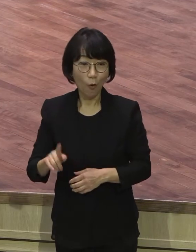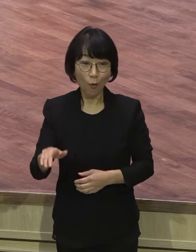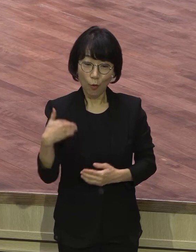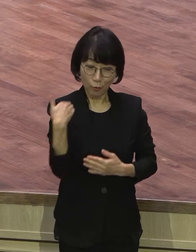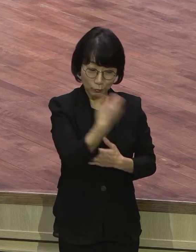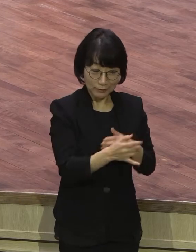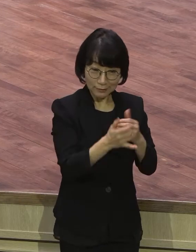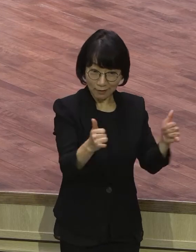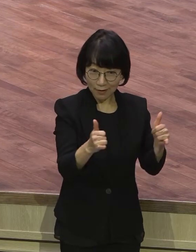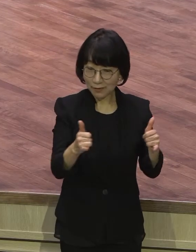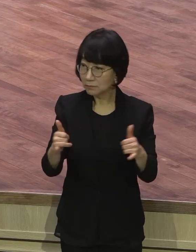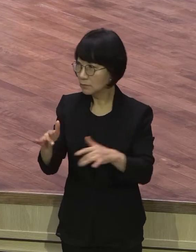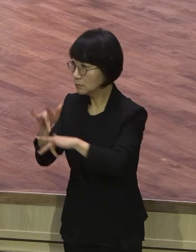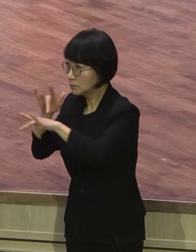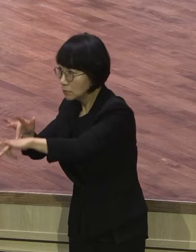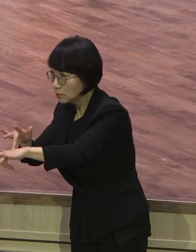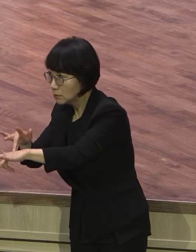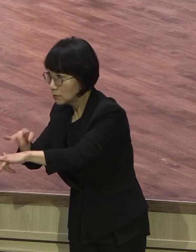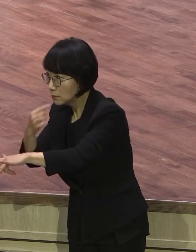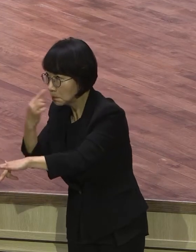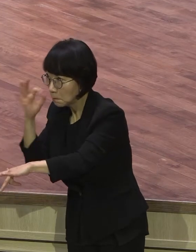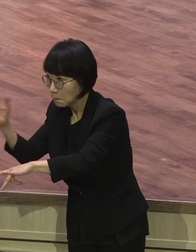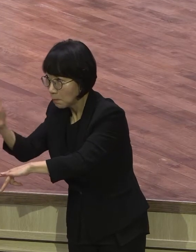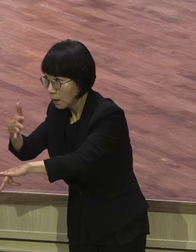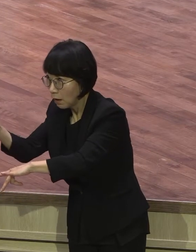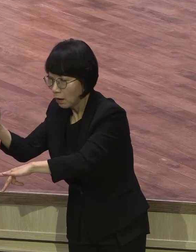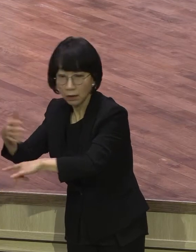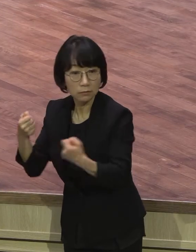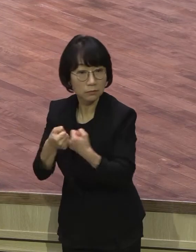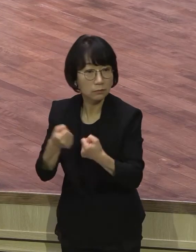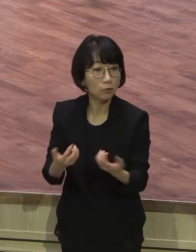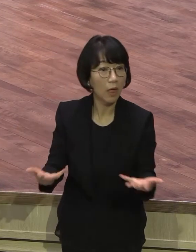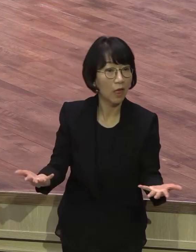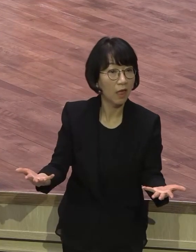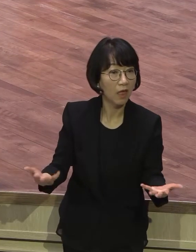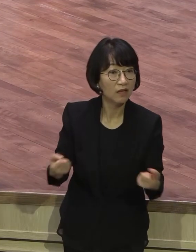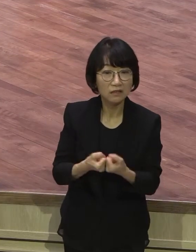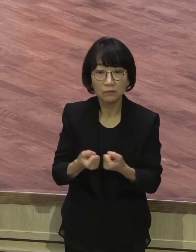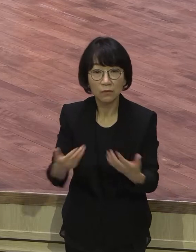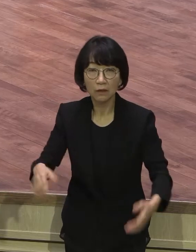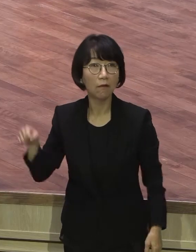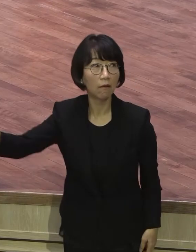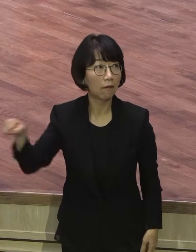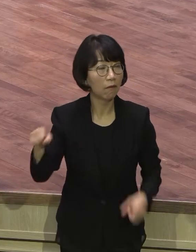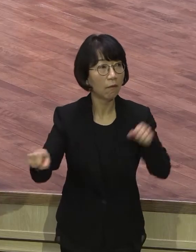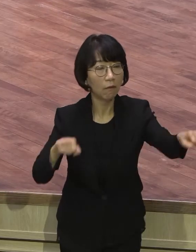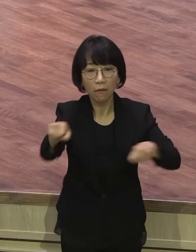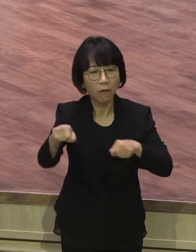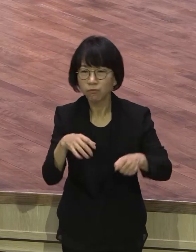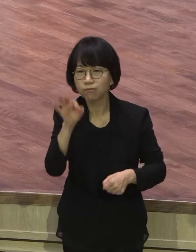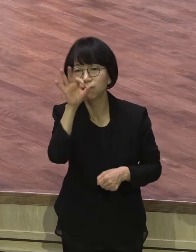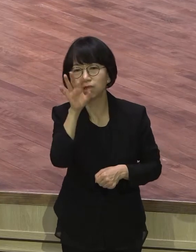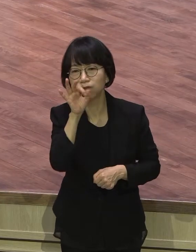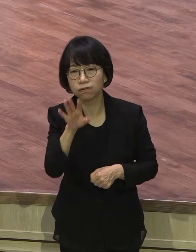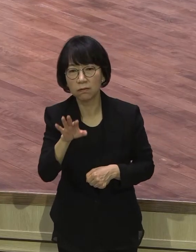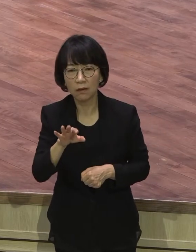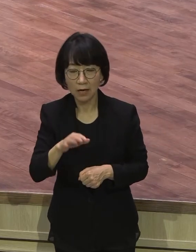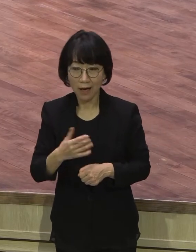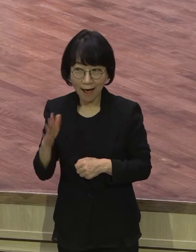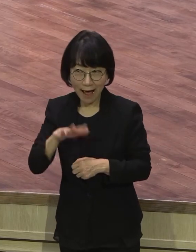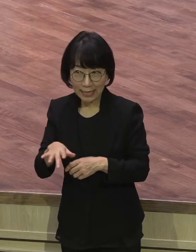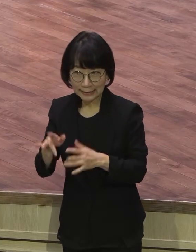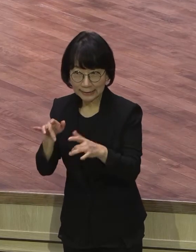수가 없어요. 사단을 어떻게 우리가 눈에 보이지 않는 영적 이 대적자와 싸워서 이길 수 있어요? 못 이깁니다. 어떻게 하면